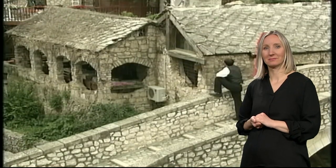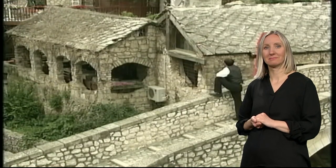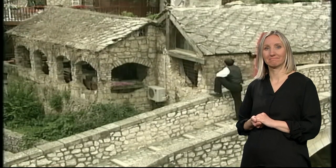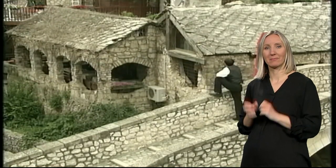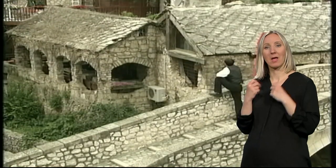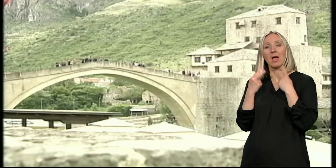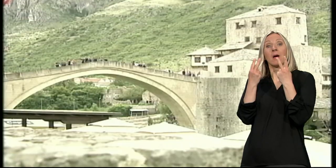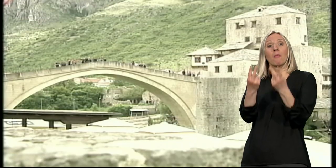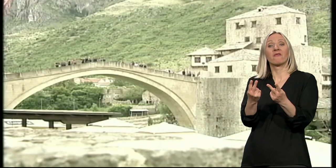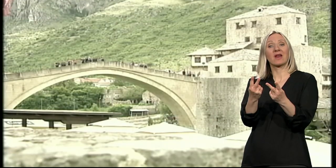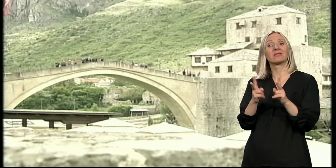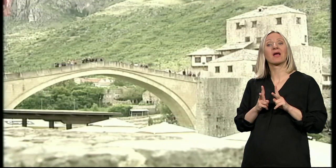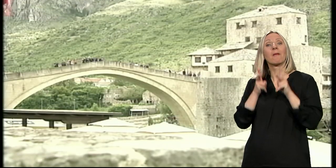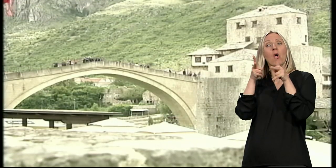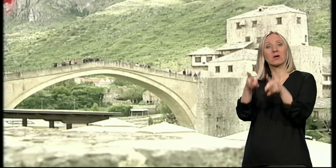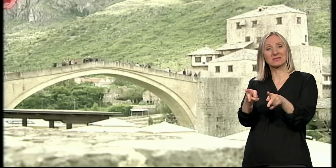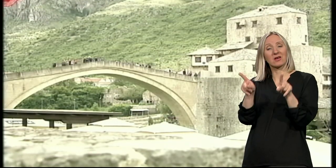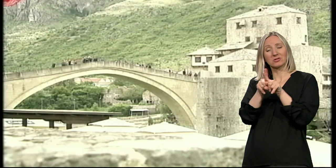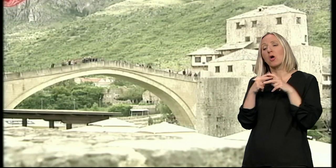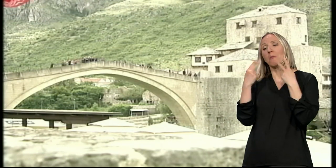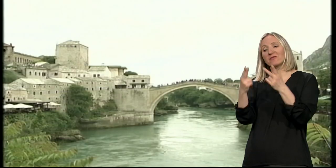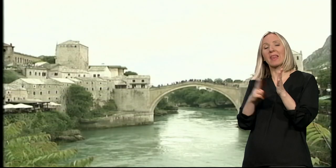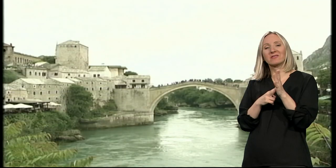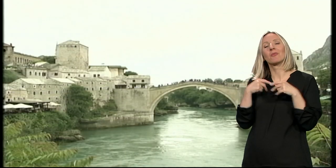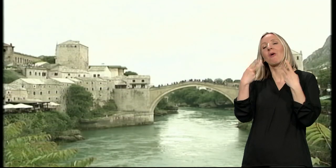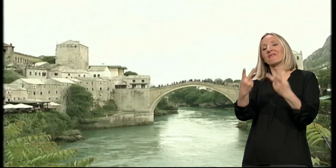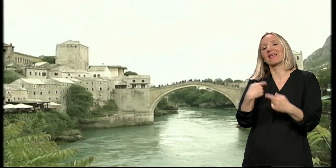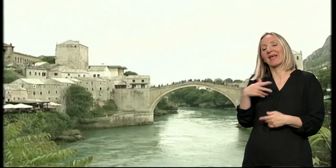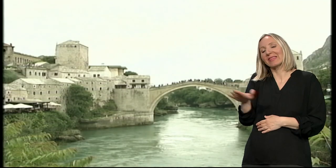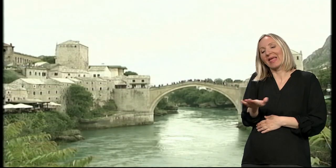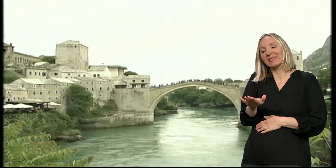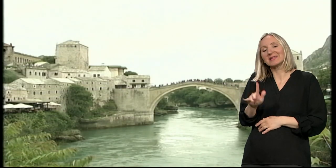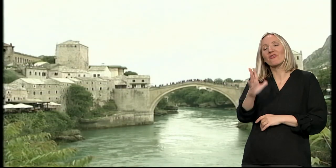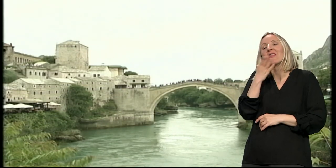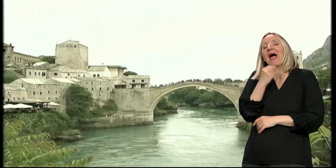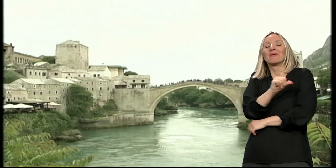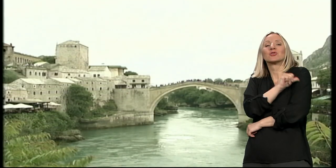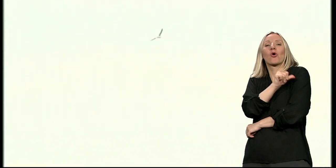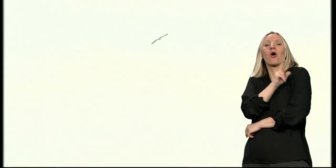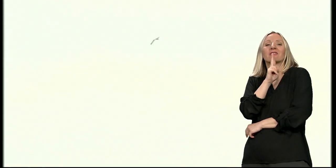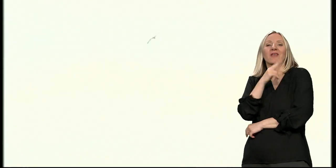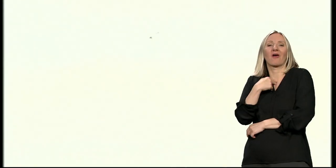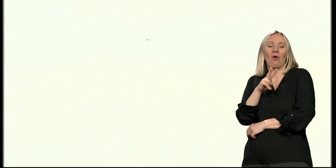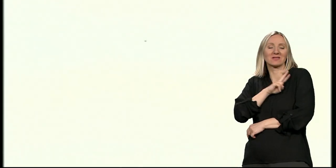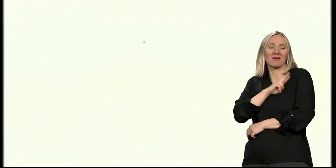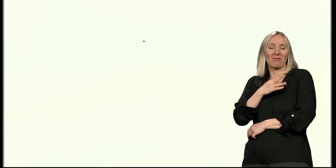Povratak Mostaru je i povratak Nevesinju, povratak detinjstvu, povratak tih najlepših godinama koje je čovjek imao.